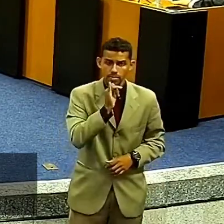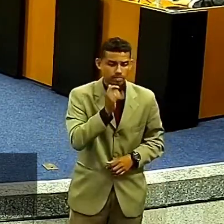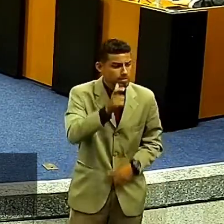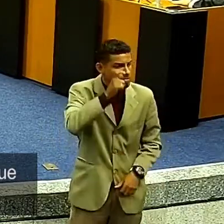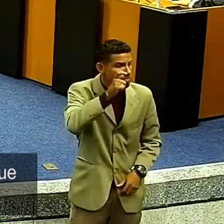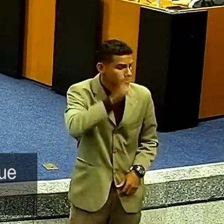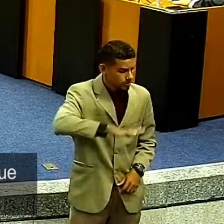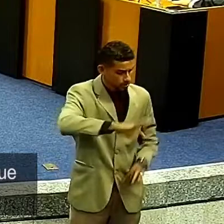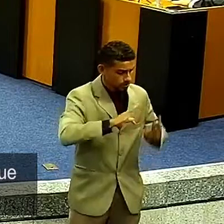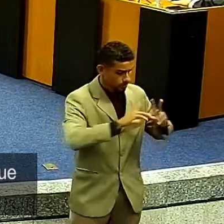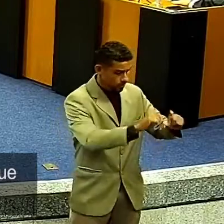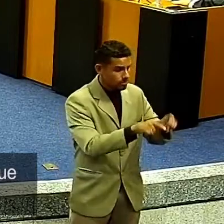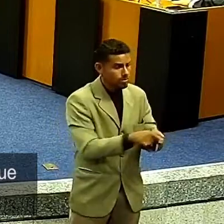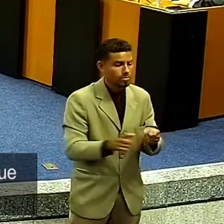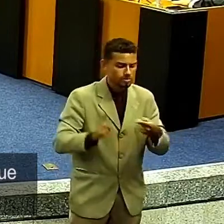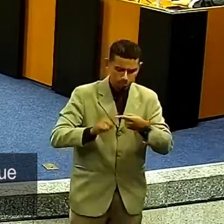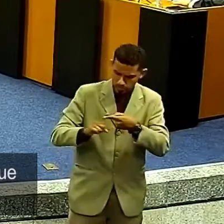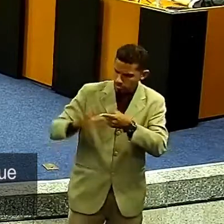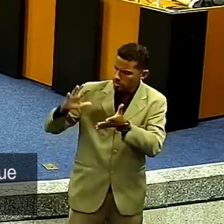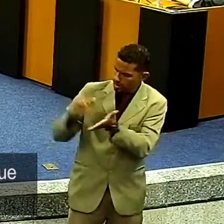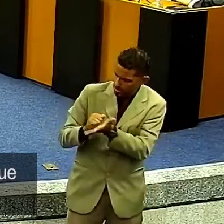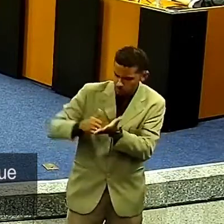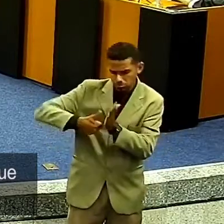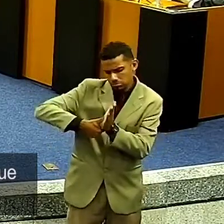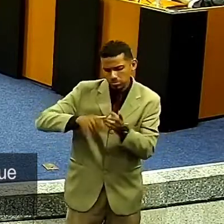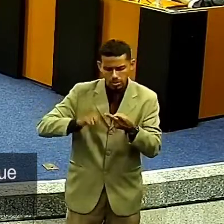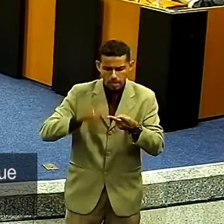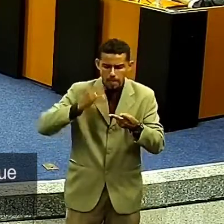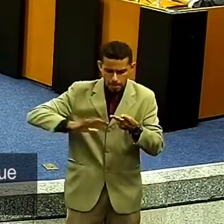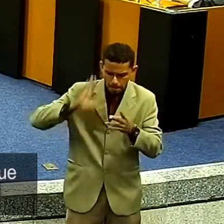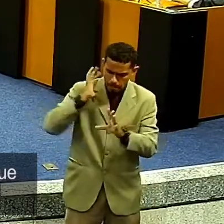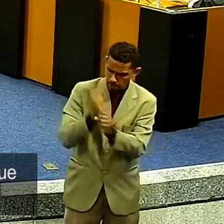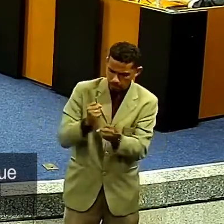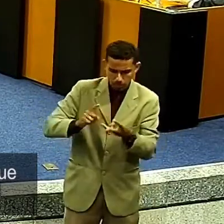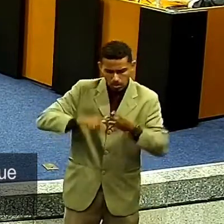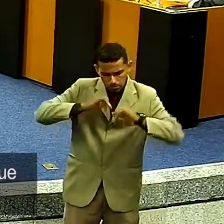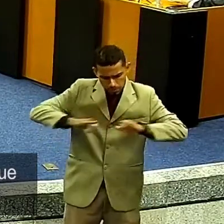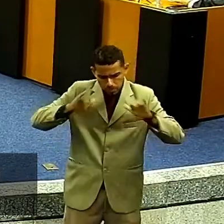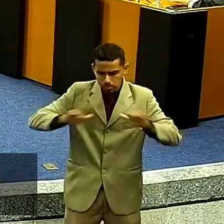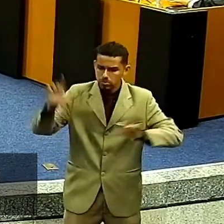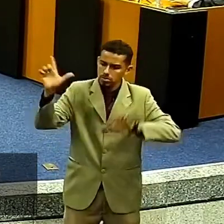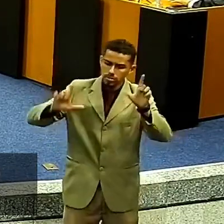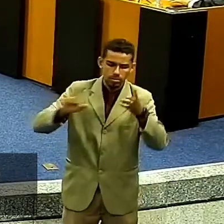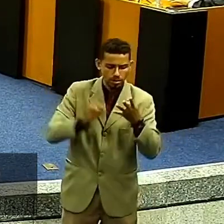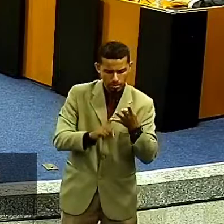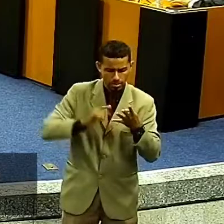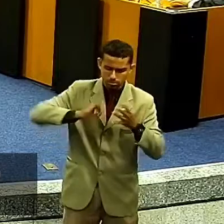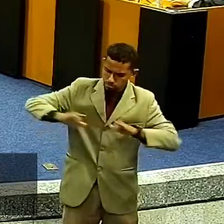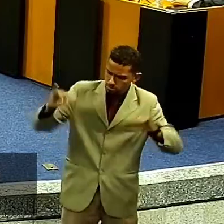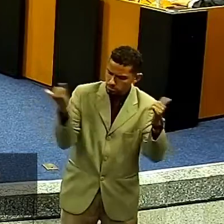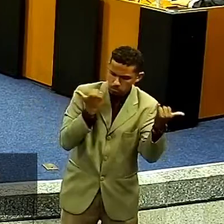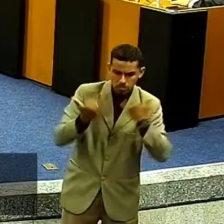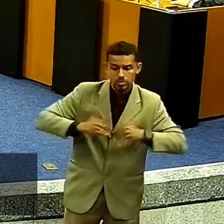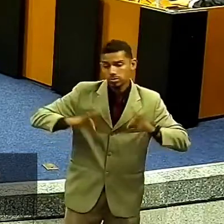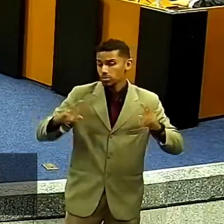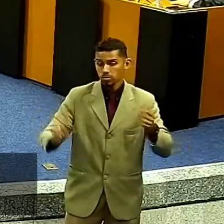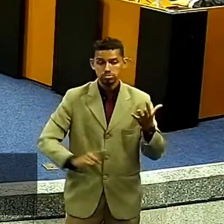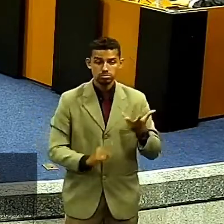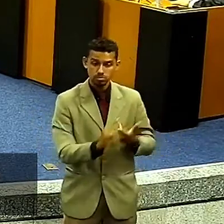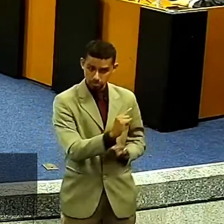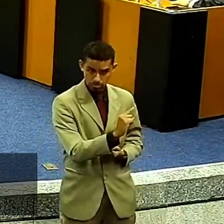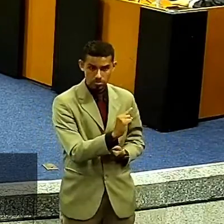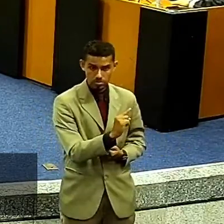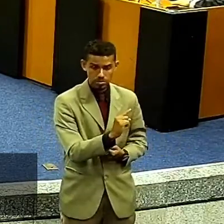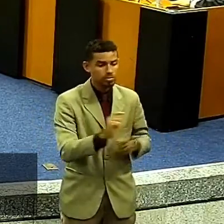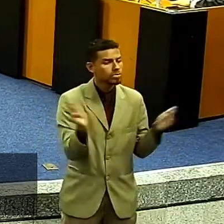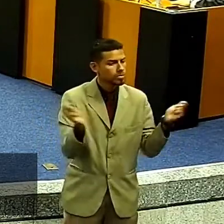de interesse de todos como registro de candidatura prestações de conta propaganda eleitoral combate a desinformação dentre outros